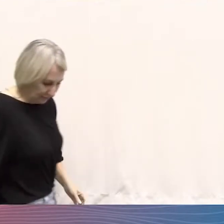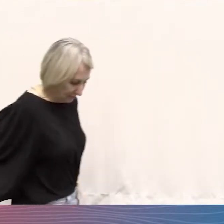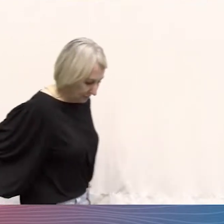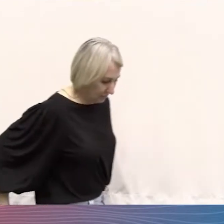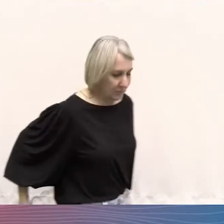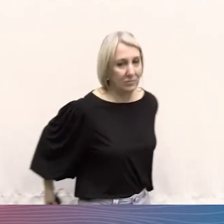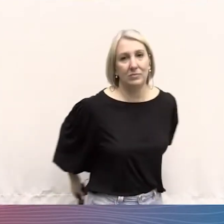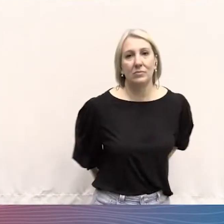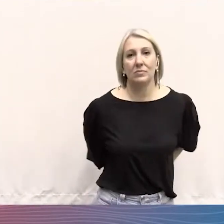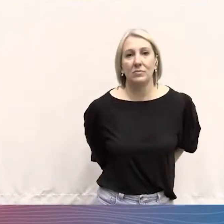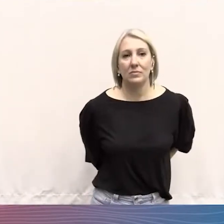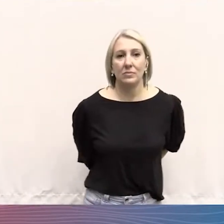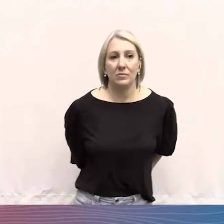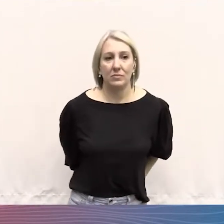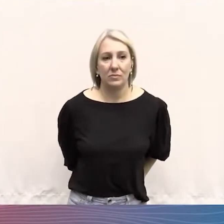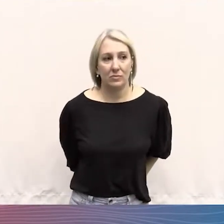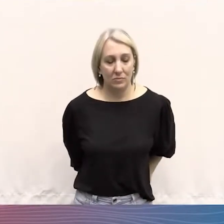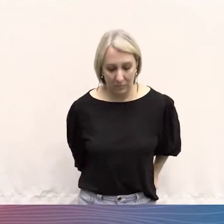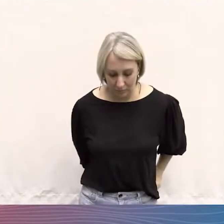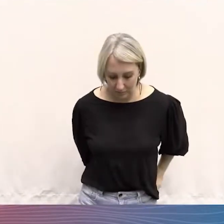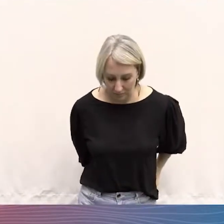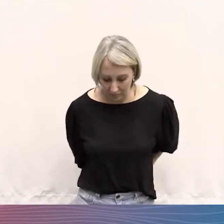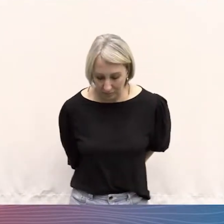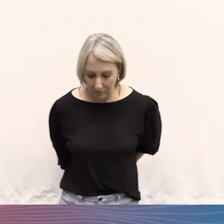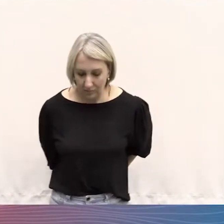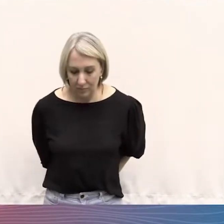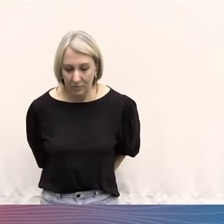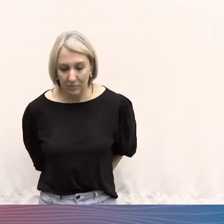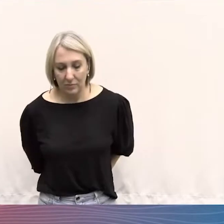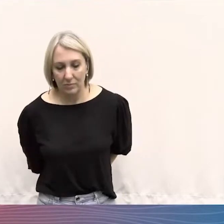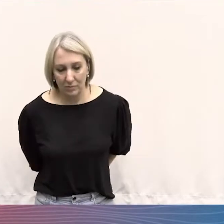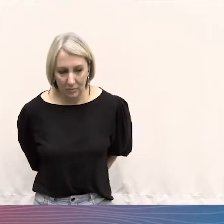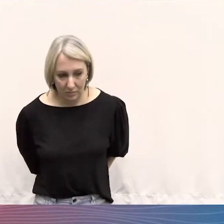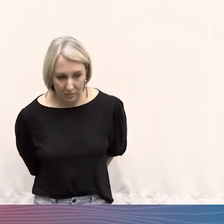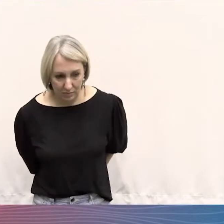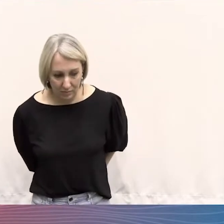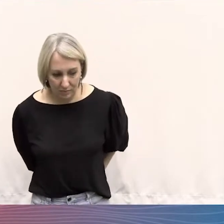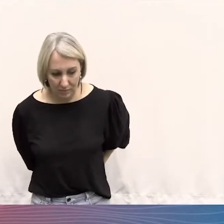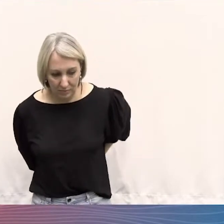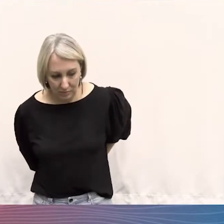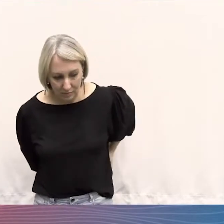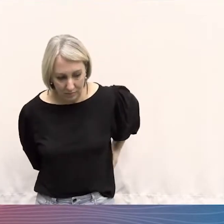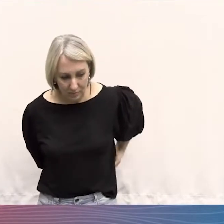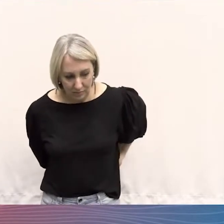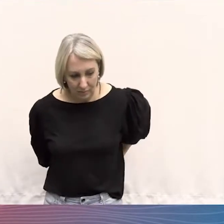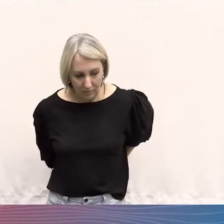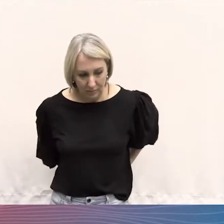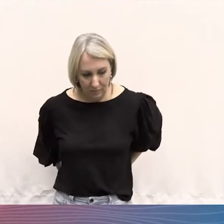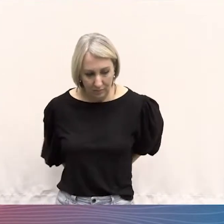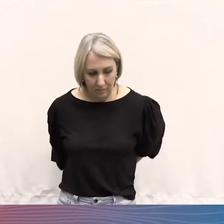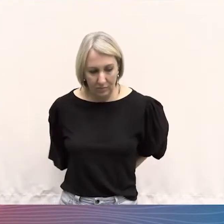vamos correr para lá em Romanos